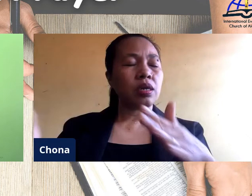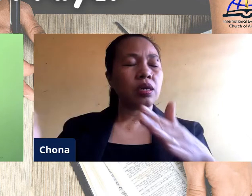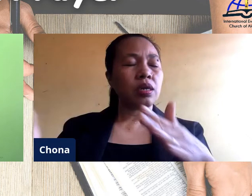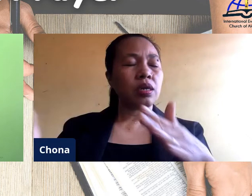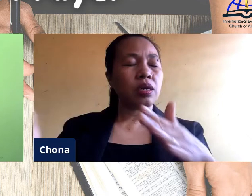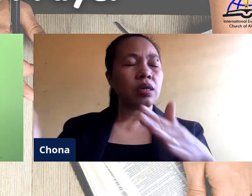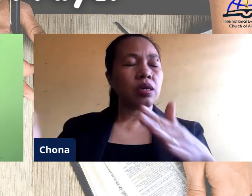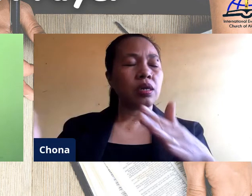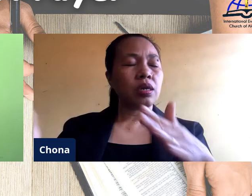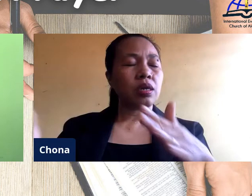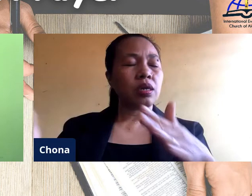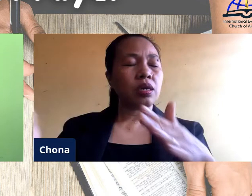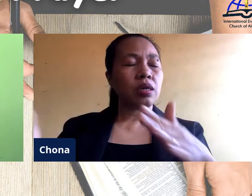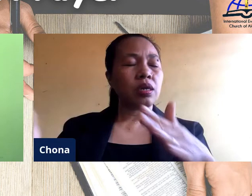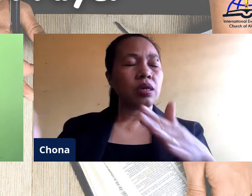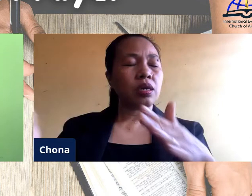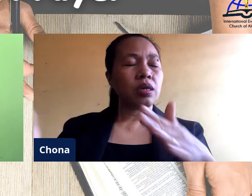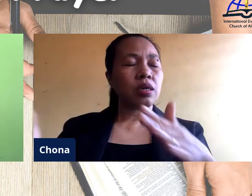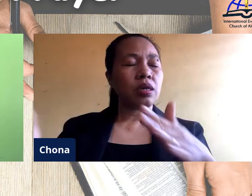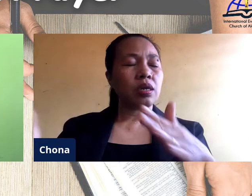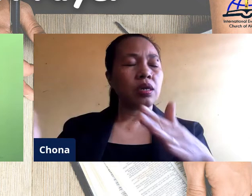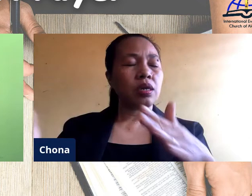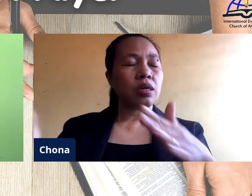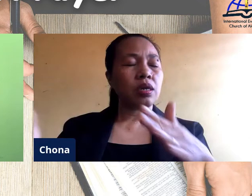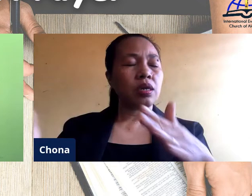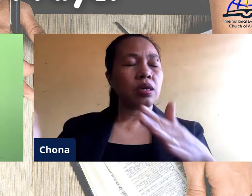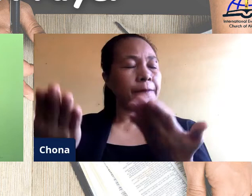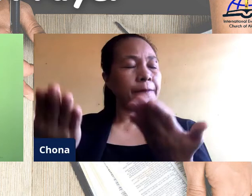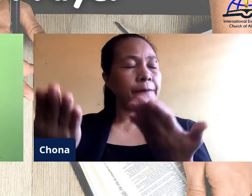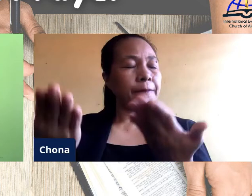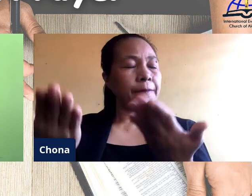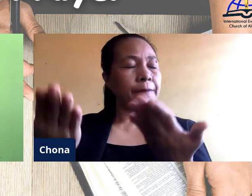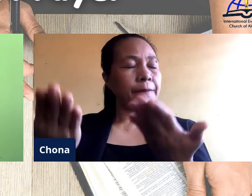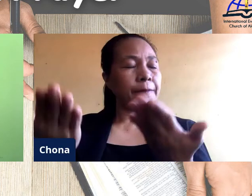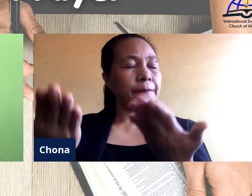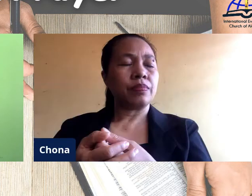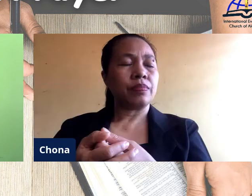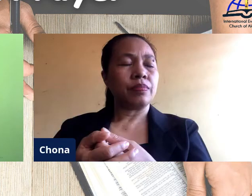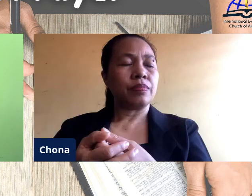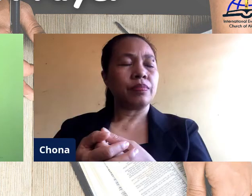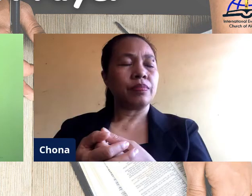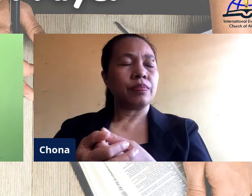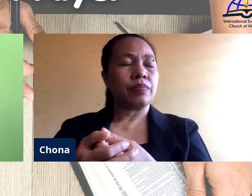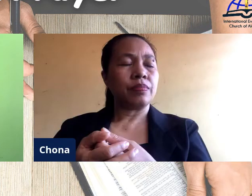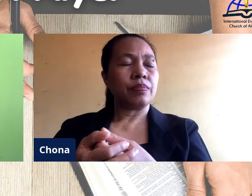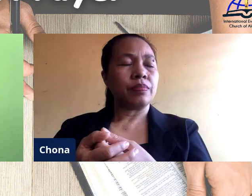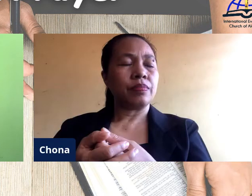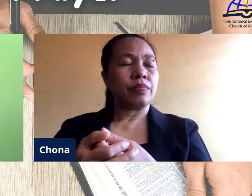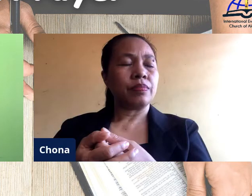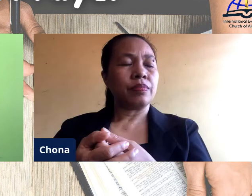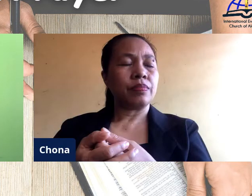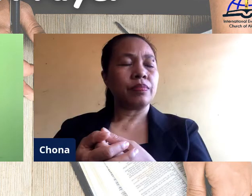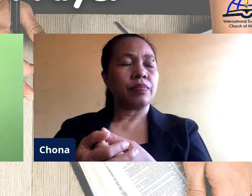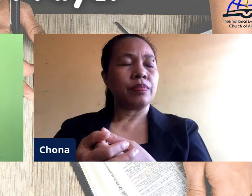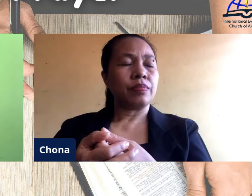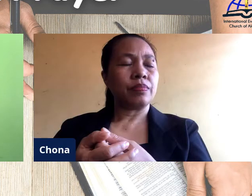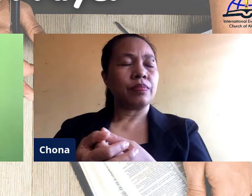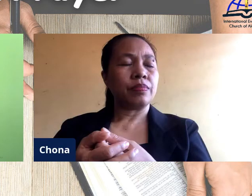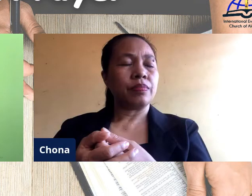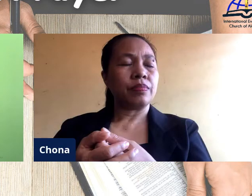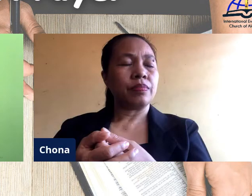na humihiling din po ng kahilingan ng paggaling, Panginoon, at lakas ay pagkaloob mo sa